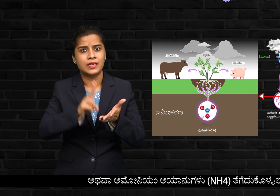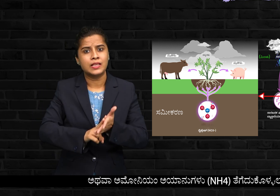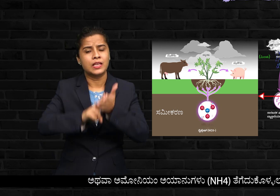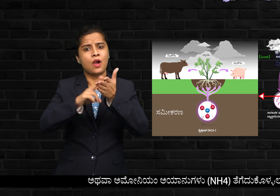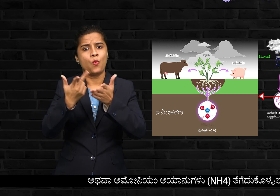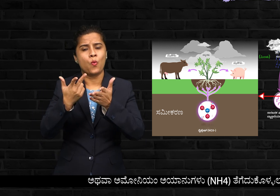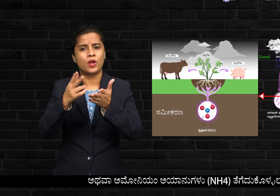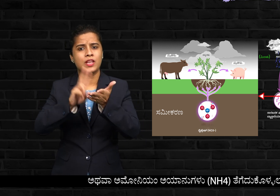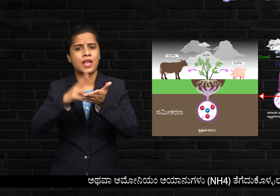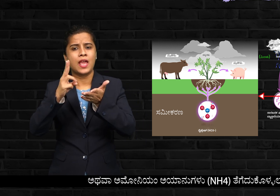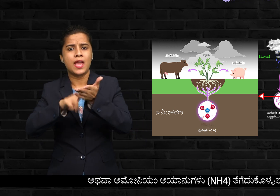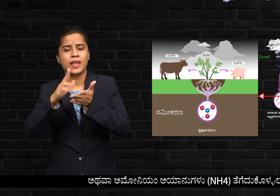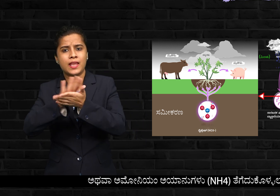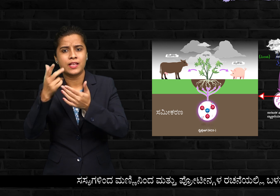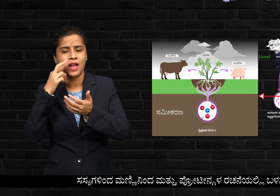NH4 ತೆಗೆದುಕೊಳ್ಳಲಾಗುತ್ತೆ.